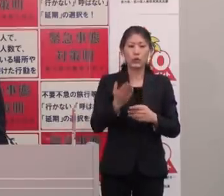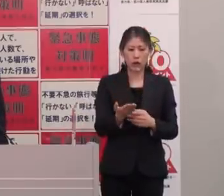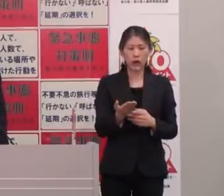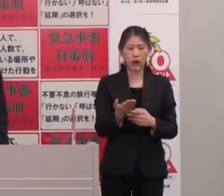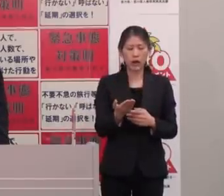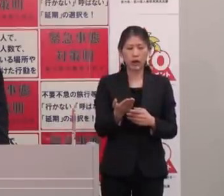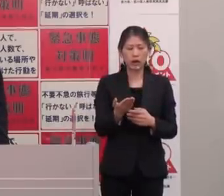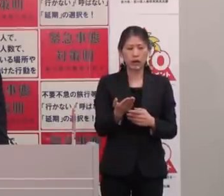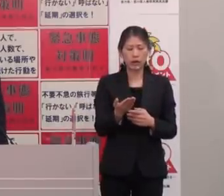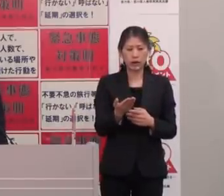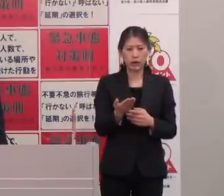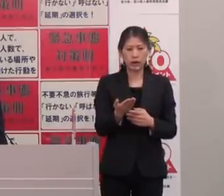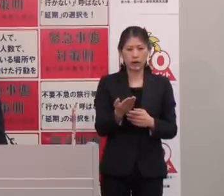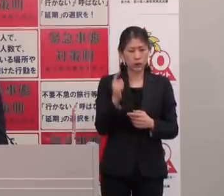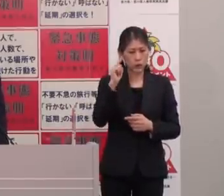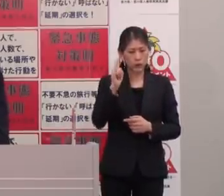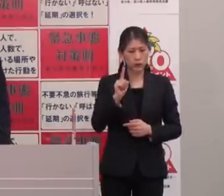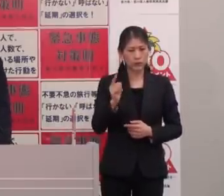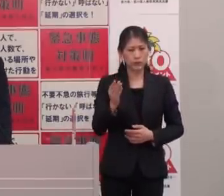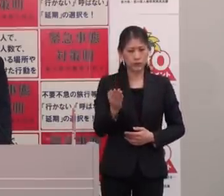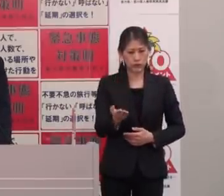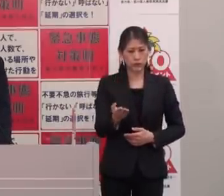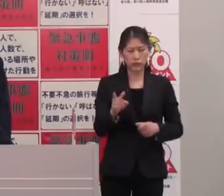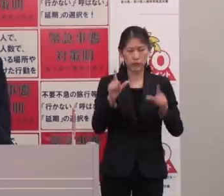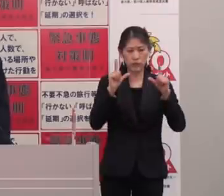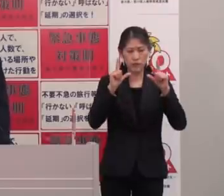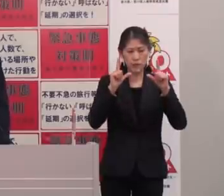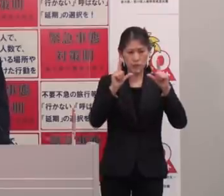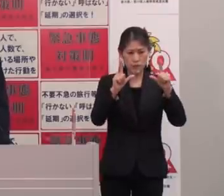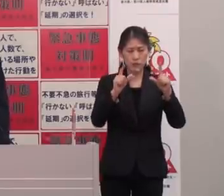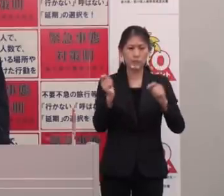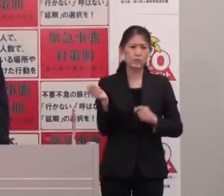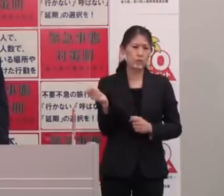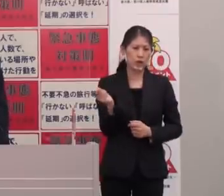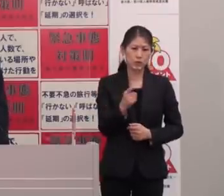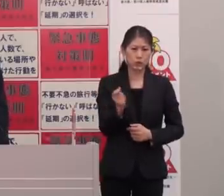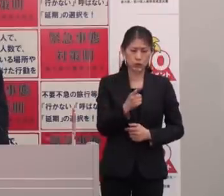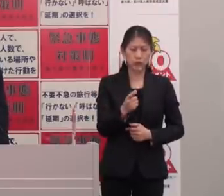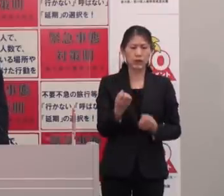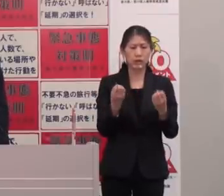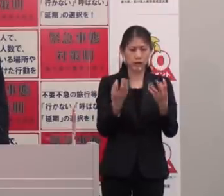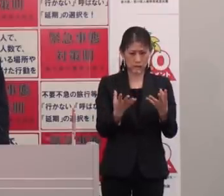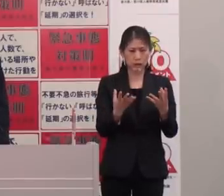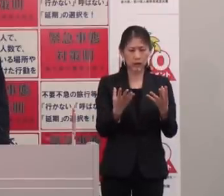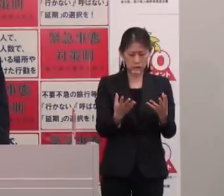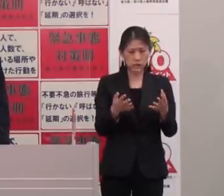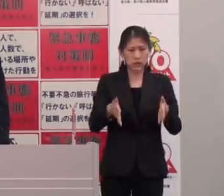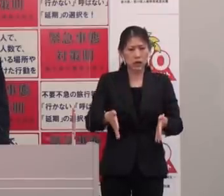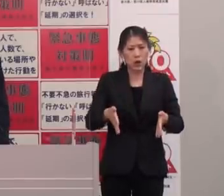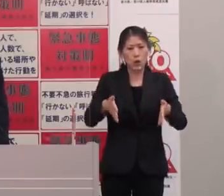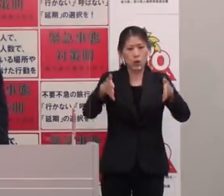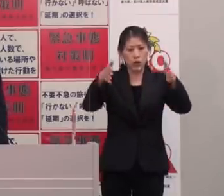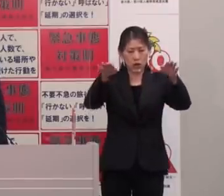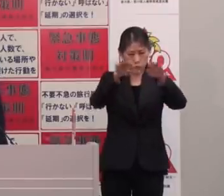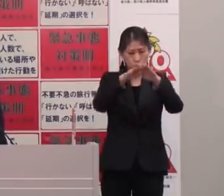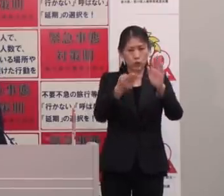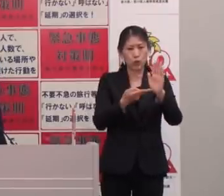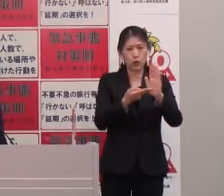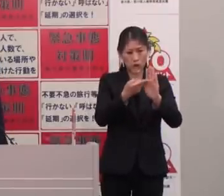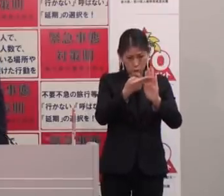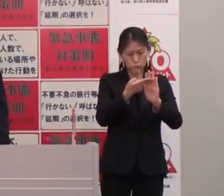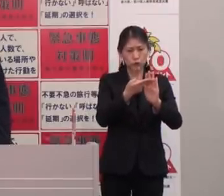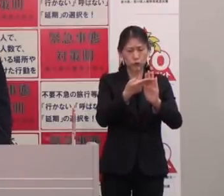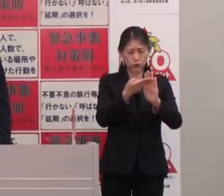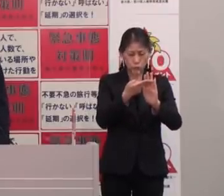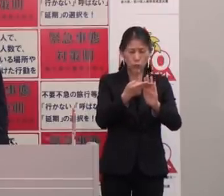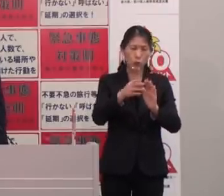考えているのか。 直ちにですね、新しいホテルの確保というのはなかなか困難な